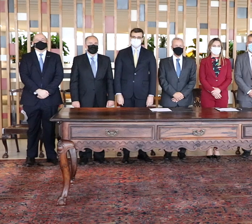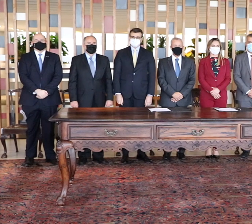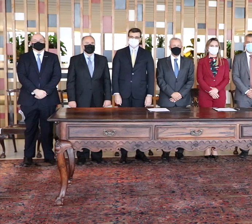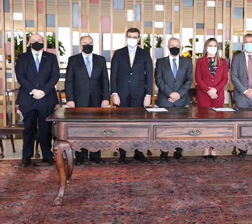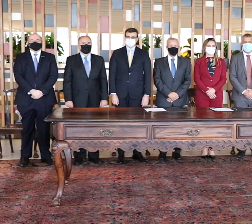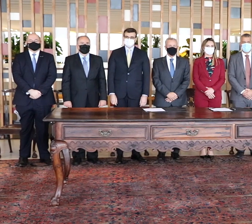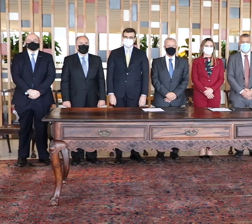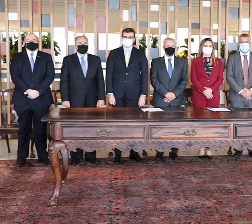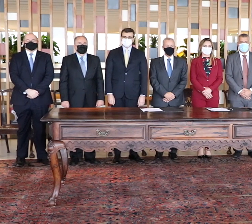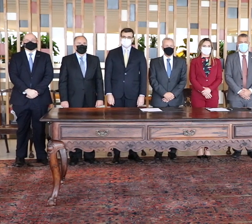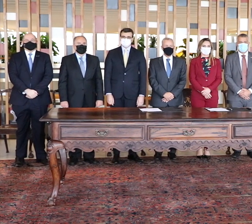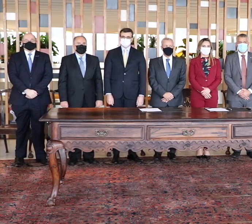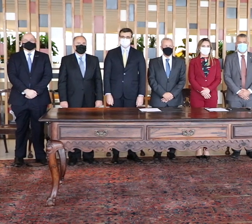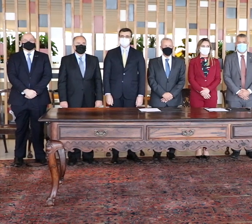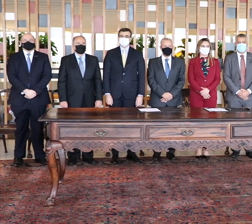Obrigado.